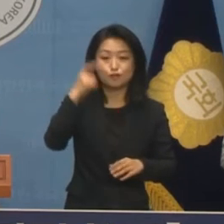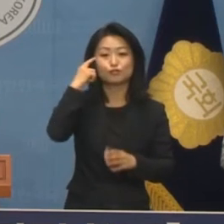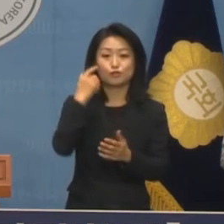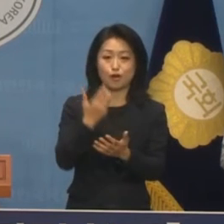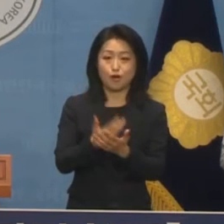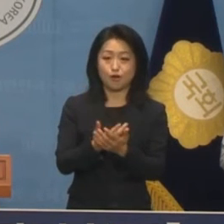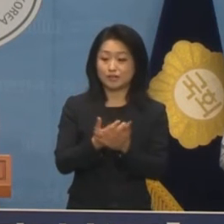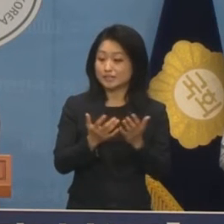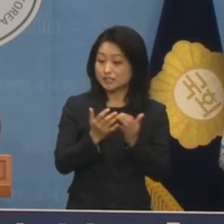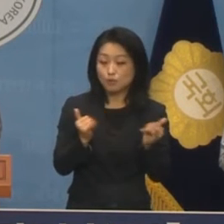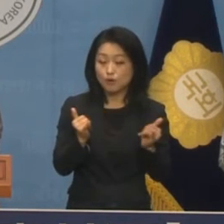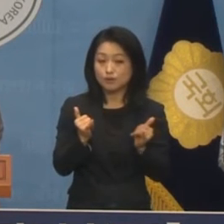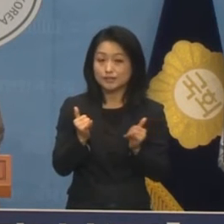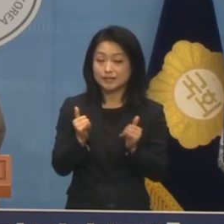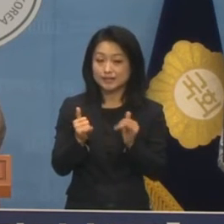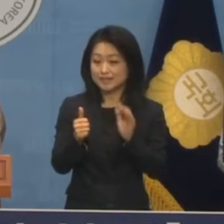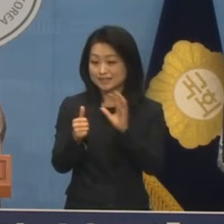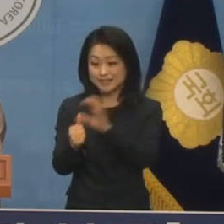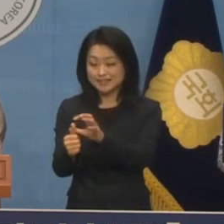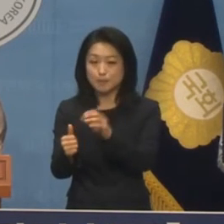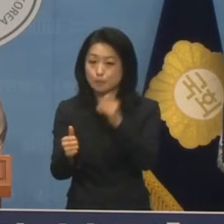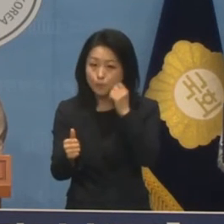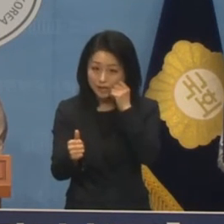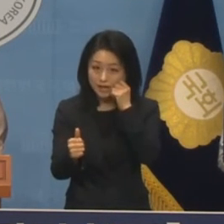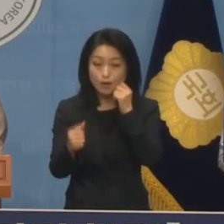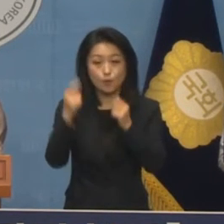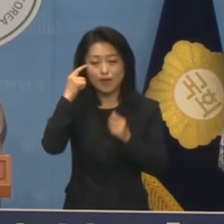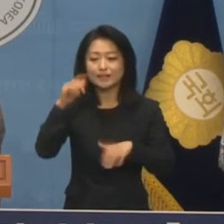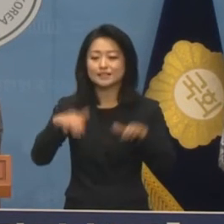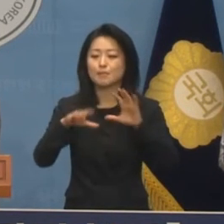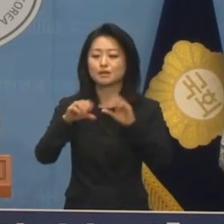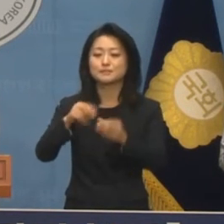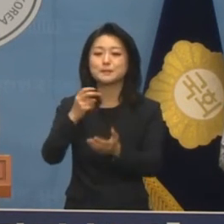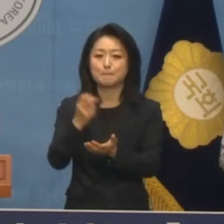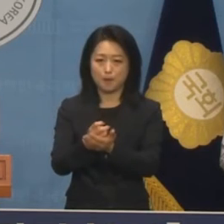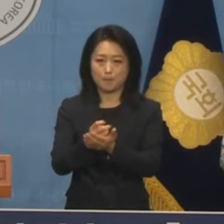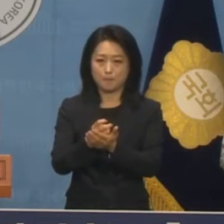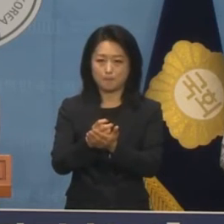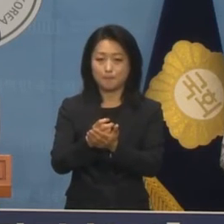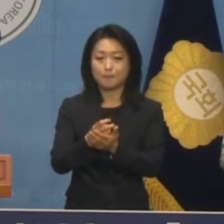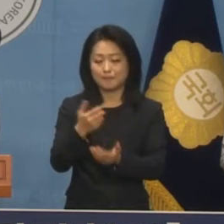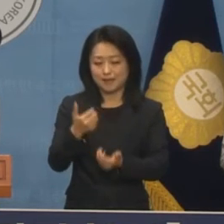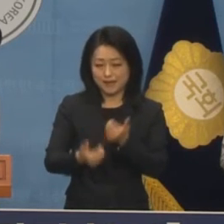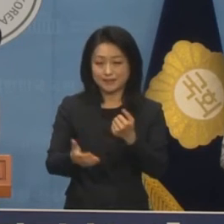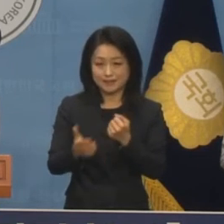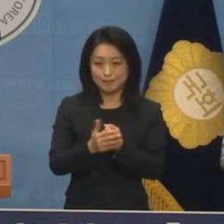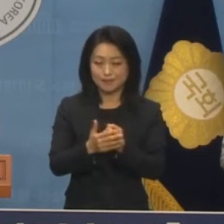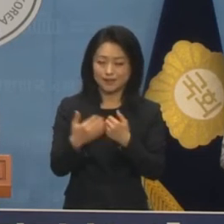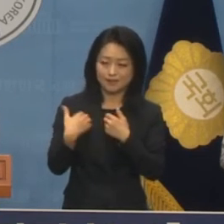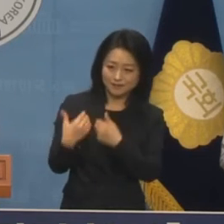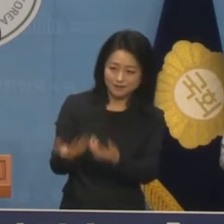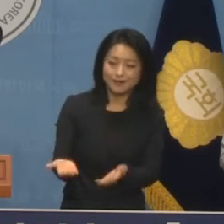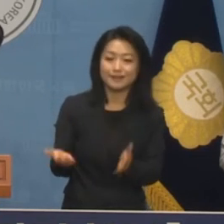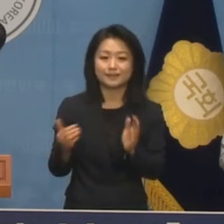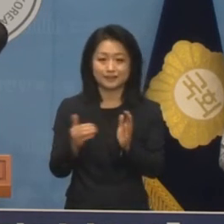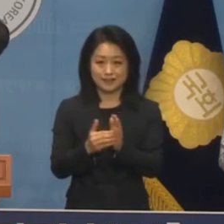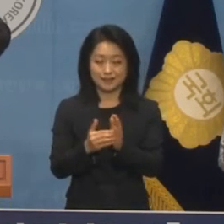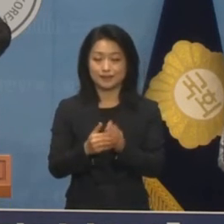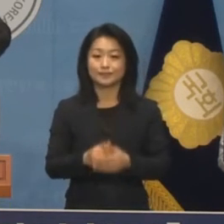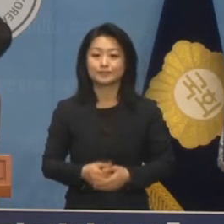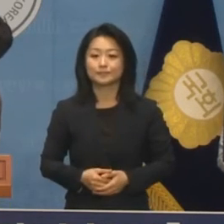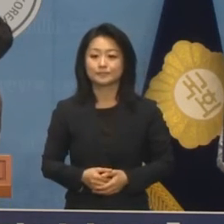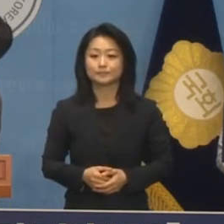어떻게 제지를 못했어요. 제지하면 차별금지법에 걸리는 겁니다. 그 젠더 사장이 얼마나 어처구니 없는지를